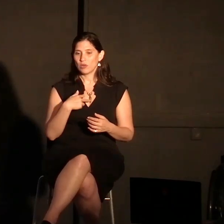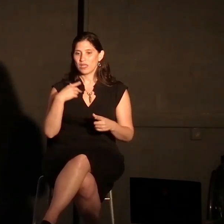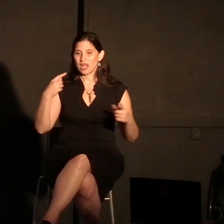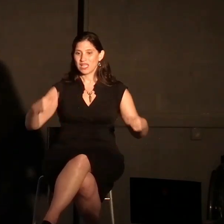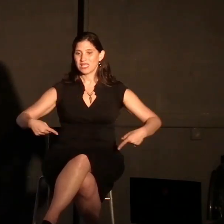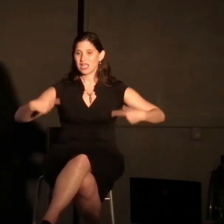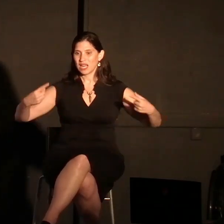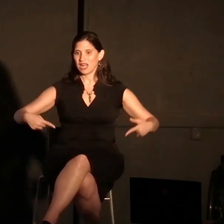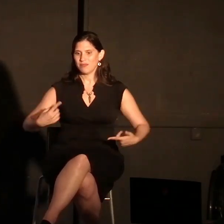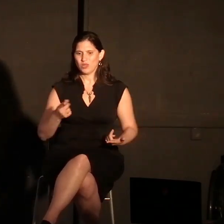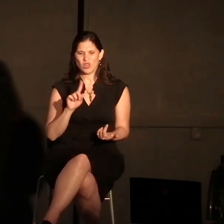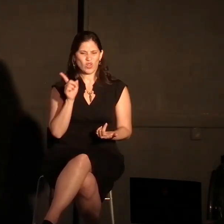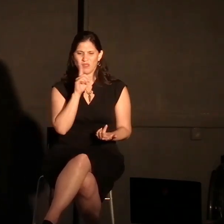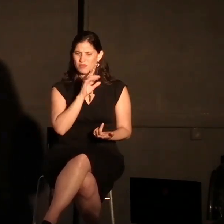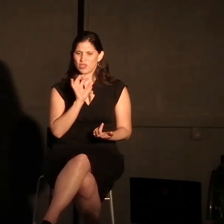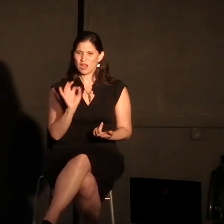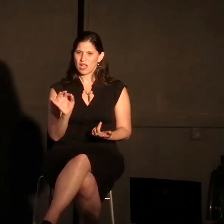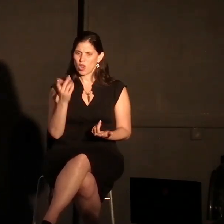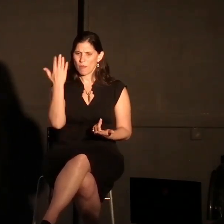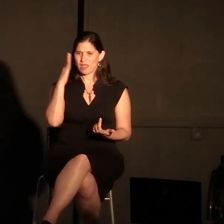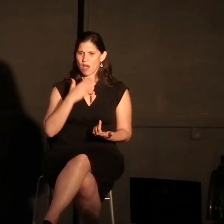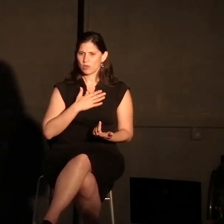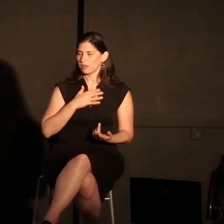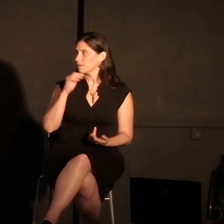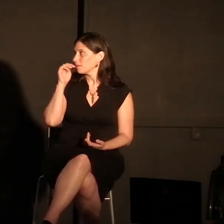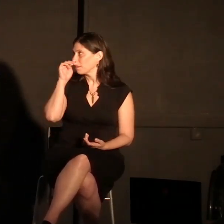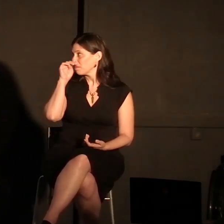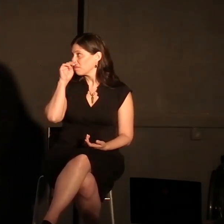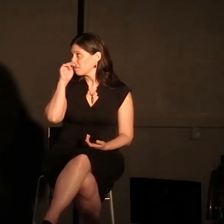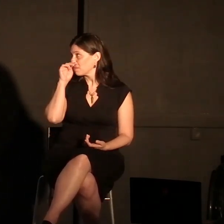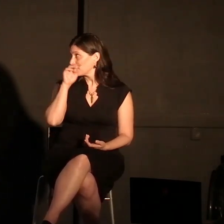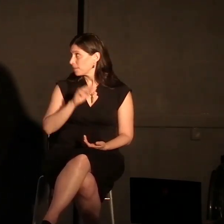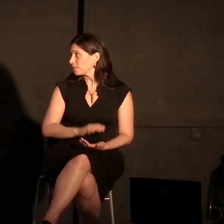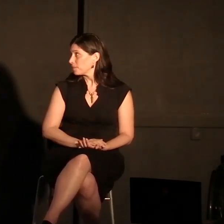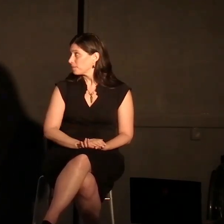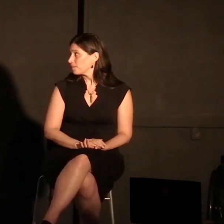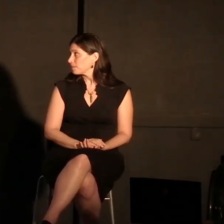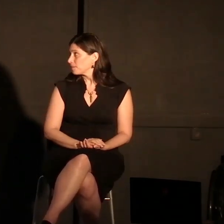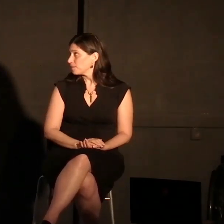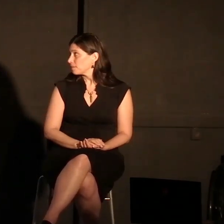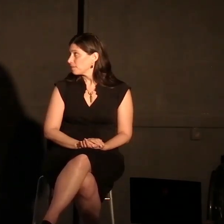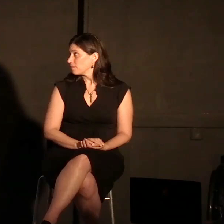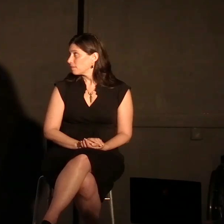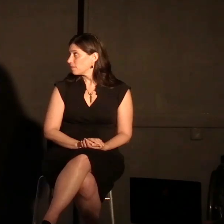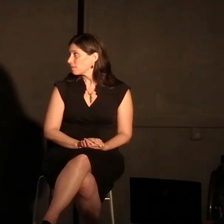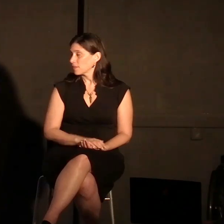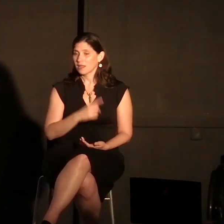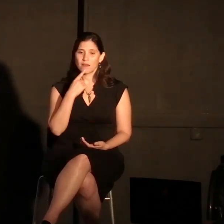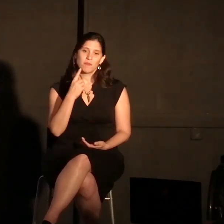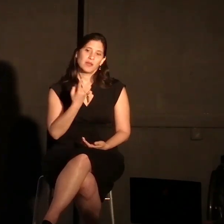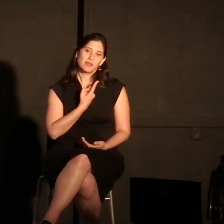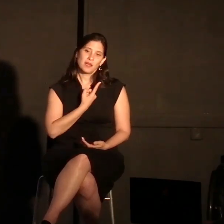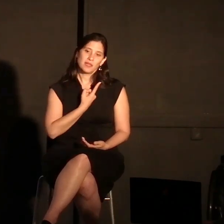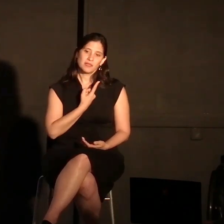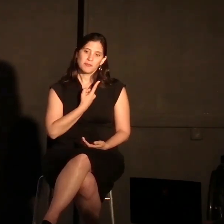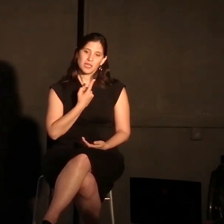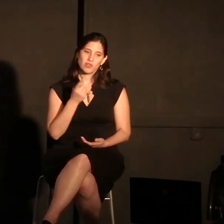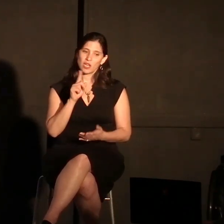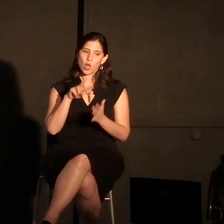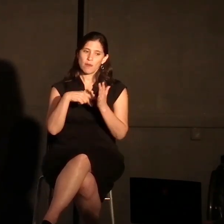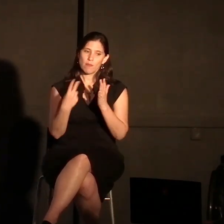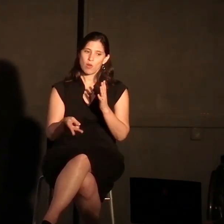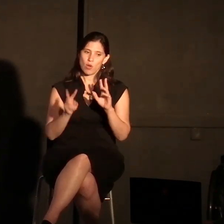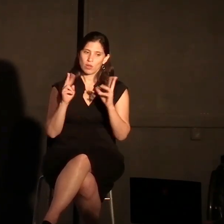גלגלים זאת לא אמא שלה היא לא מכירה אותי וא אמרתי לעצמי שאני לא אפול עוד פעם